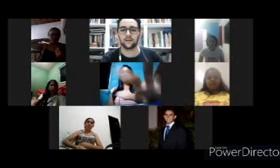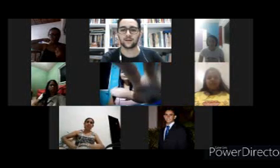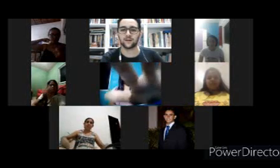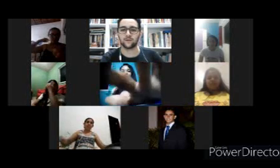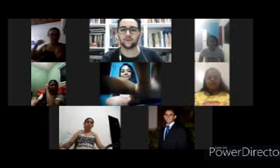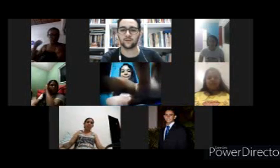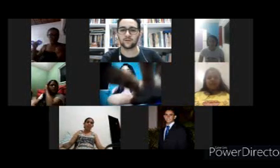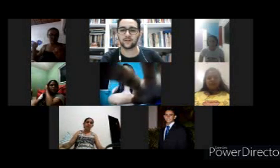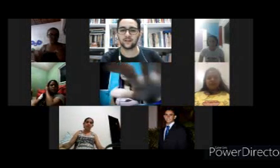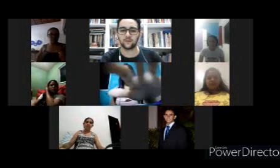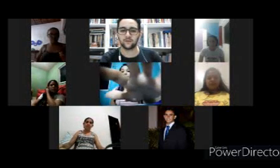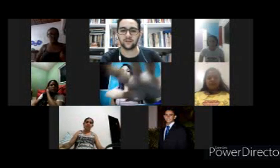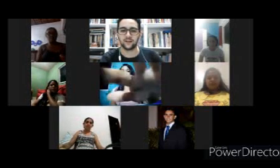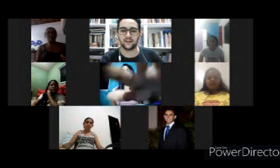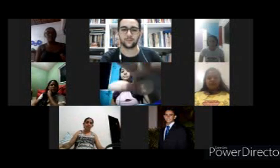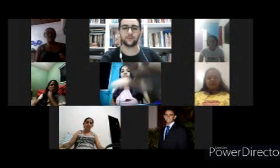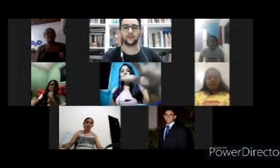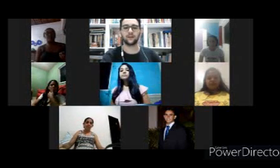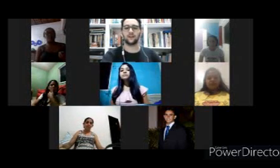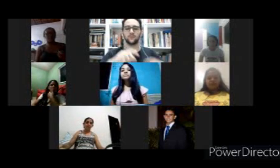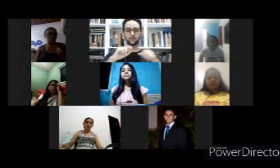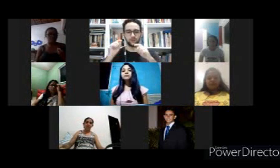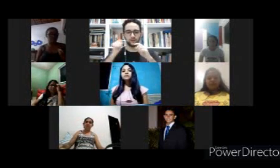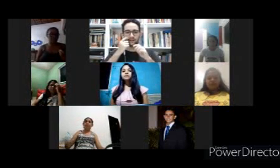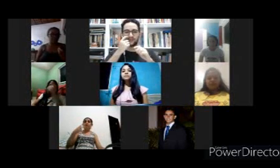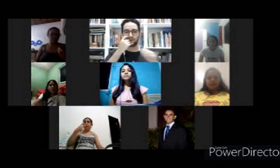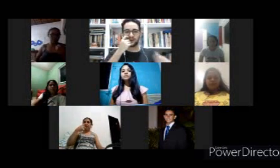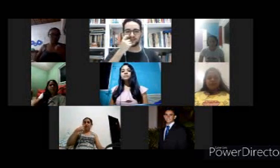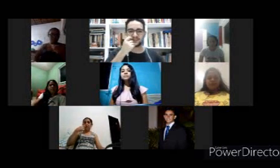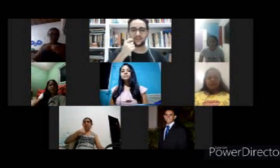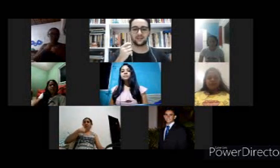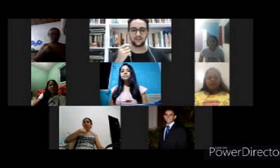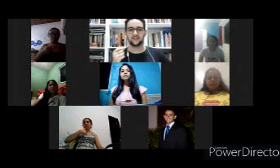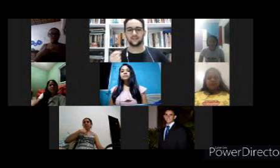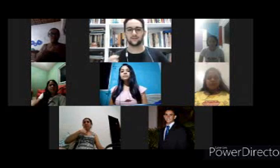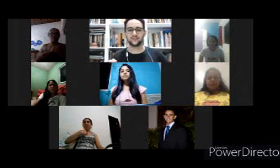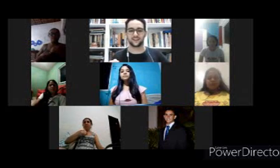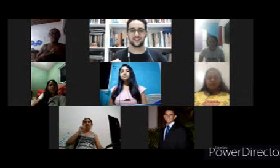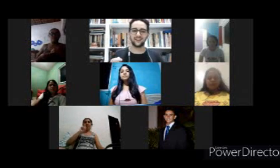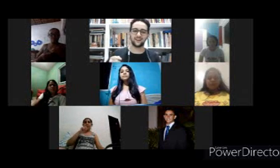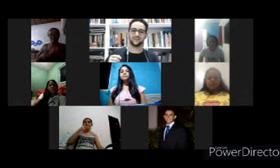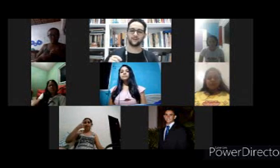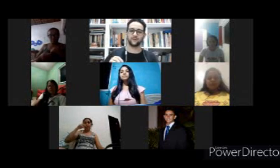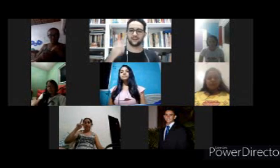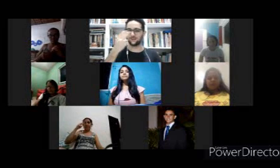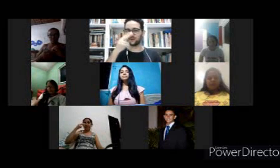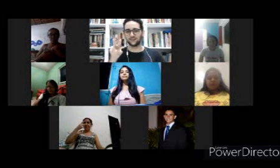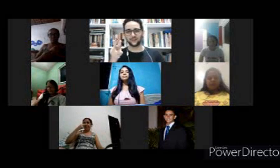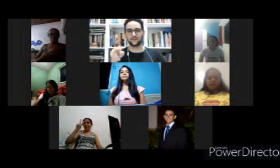Acho que alguns não conseguiram ver ela porque o som não tava quase. Pois é, a Helena eu vi que ela falou que não tava